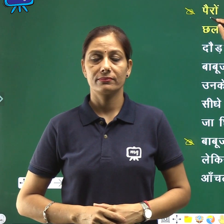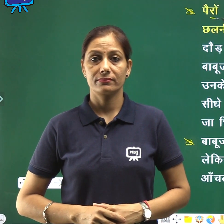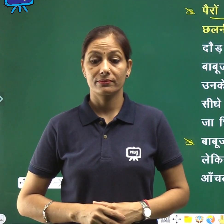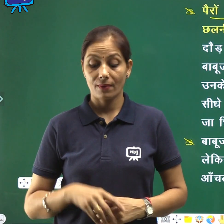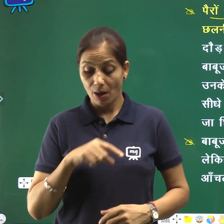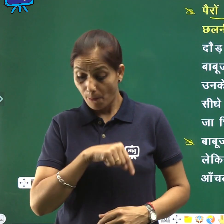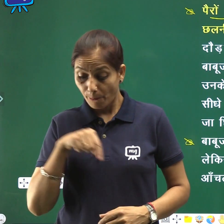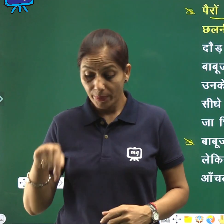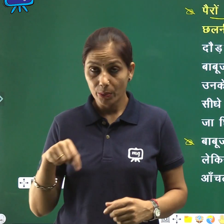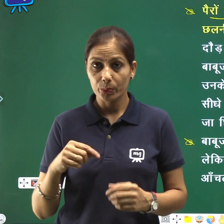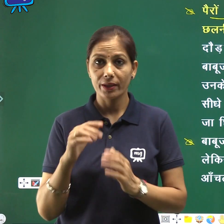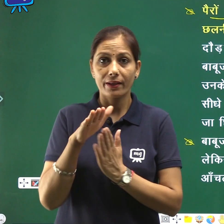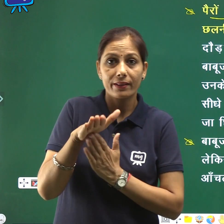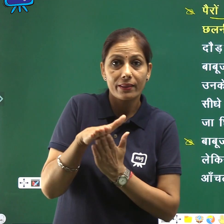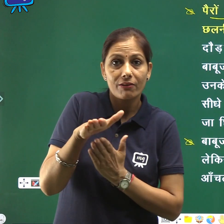पैरों के तलवे